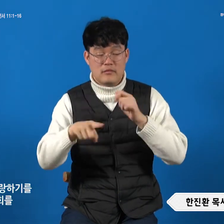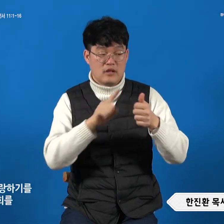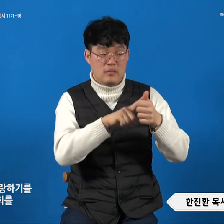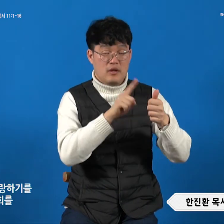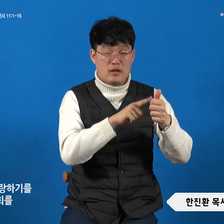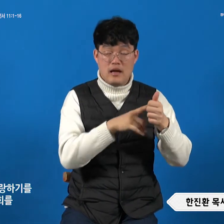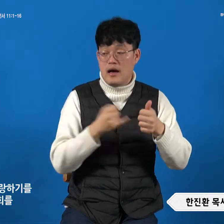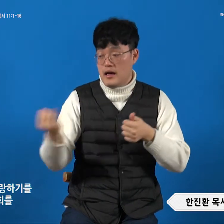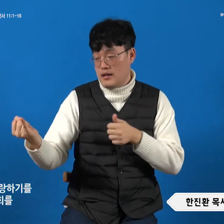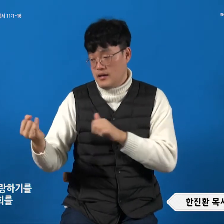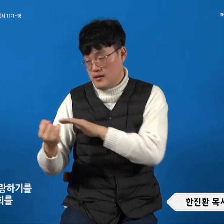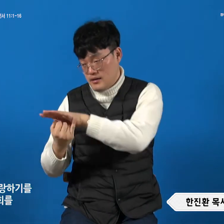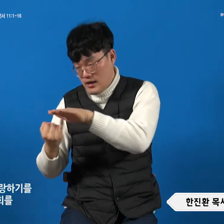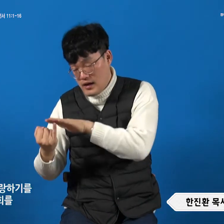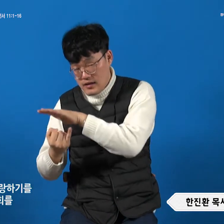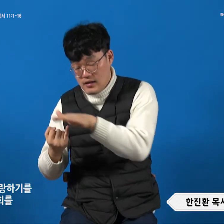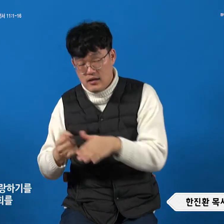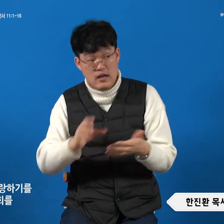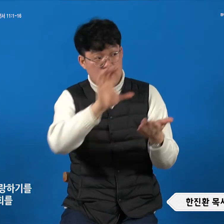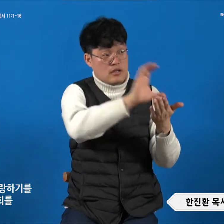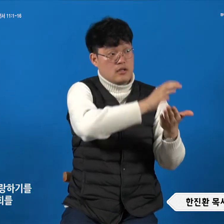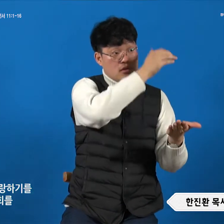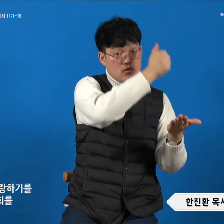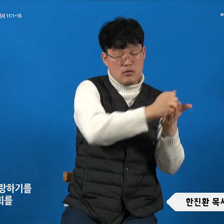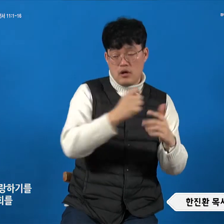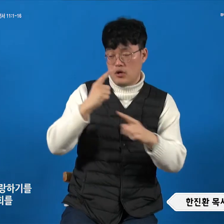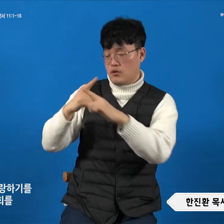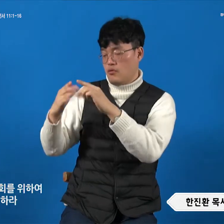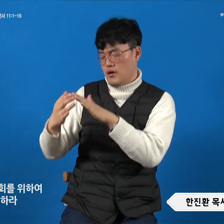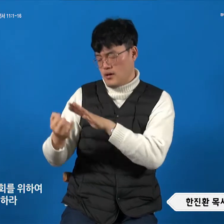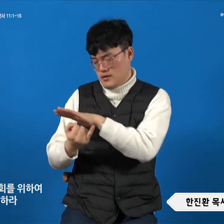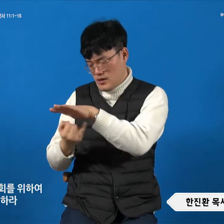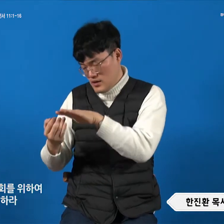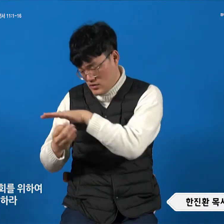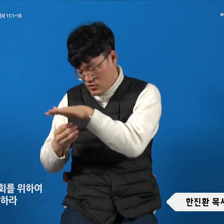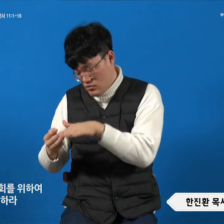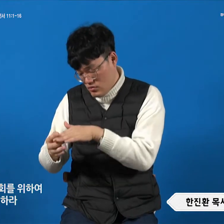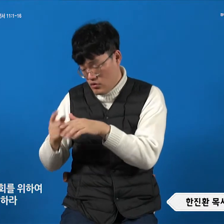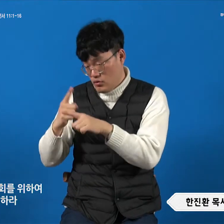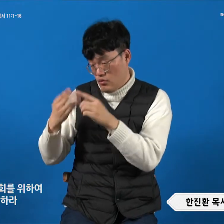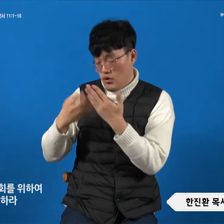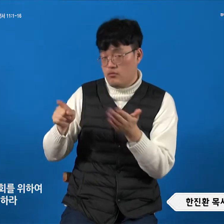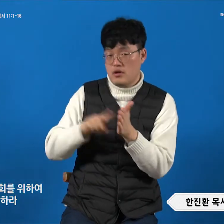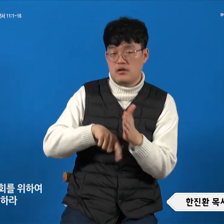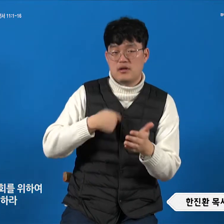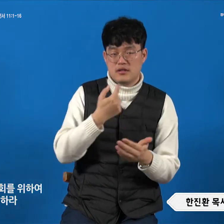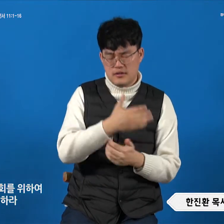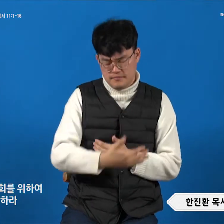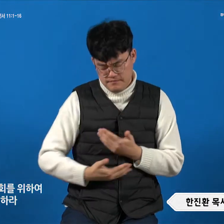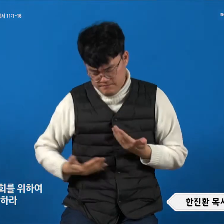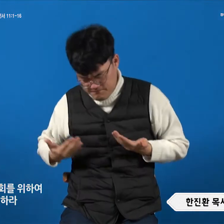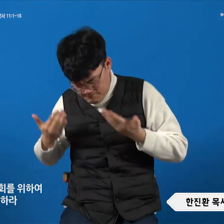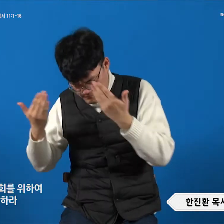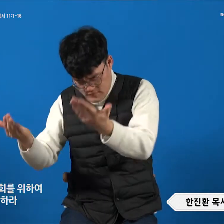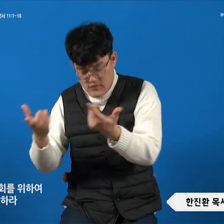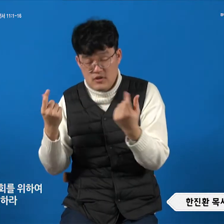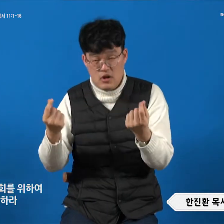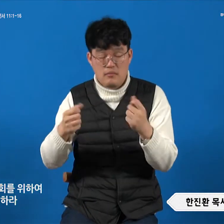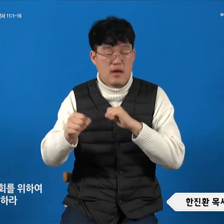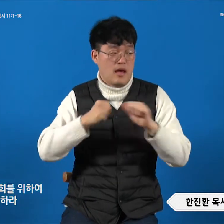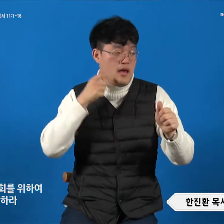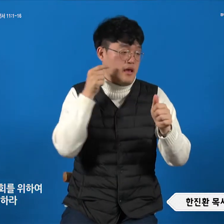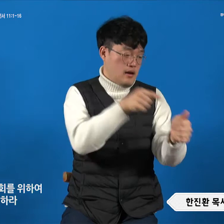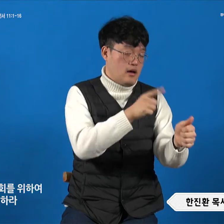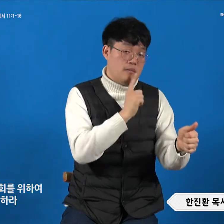보면 남편들아 아내 사랑하기를 그리스도께서 교회를 사랑하시고 그 교회를 위하여 자신을 주심같이